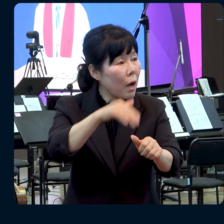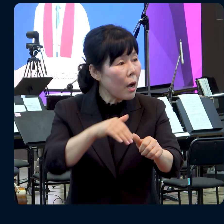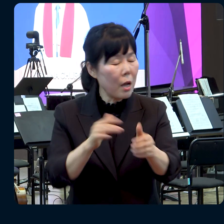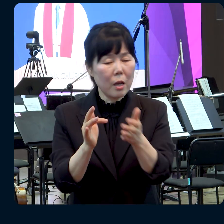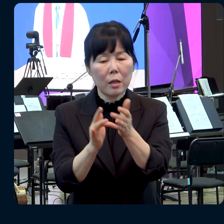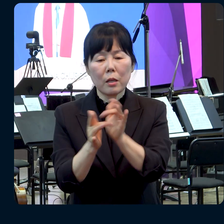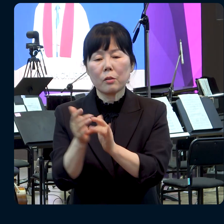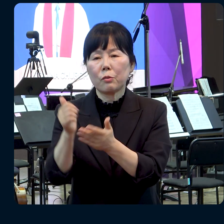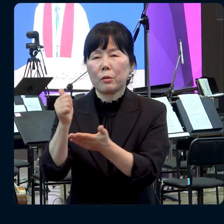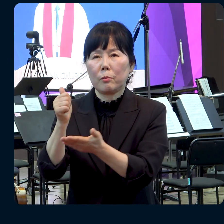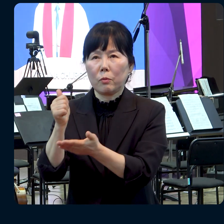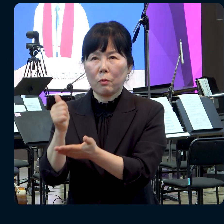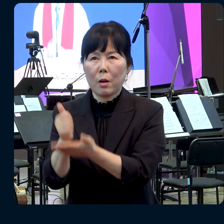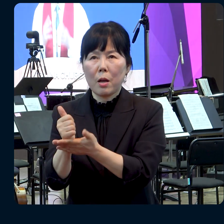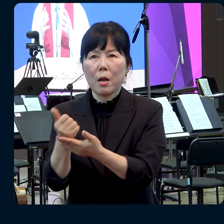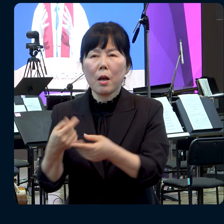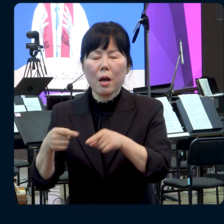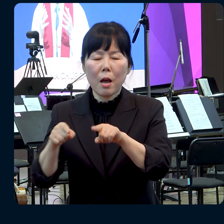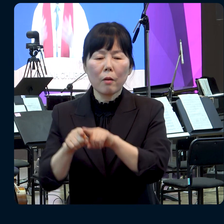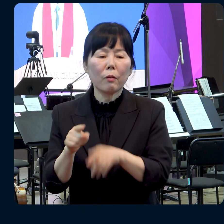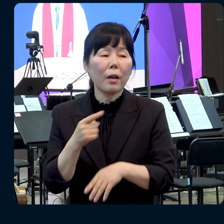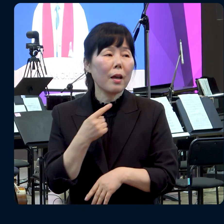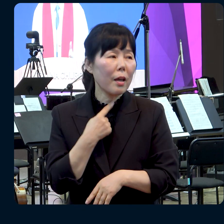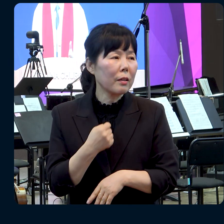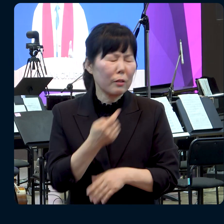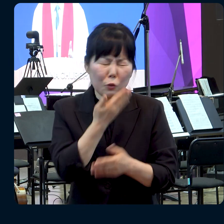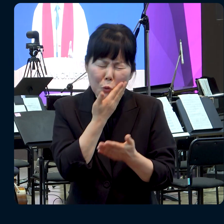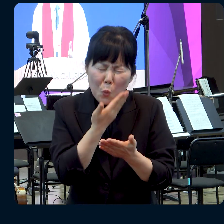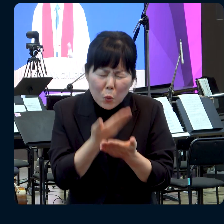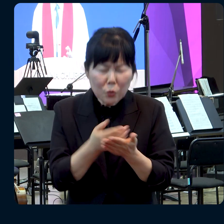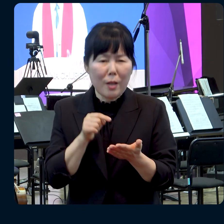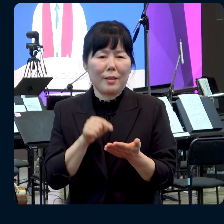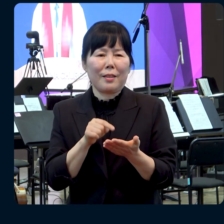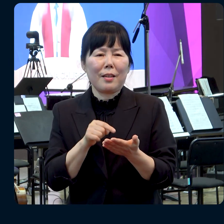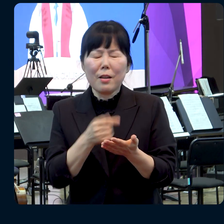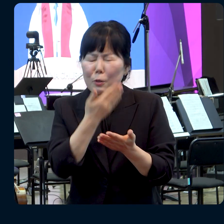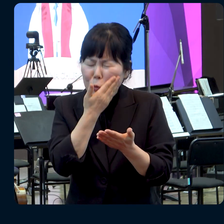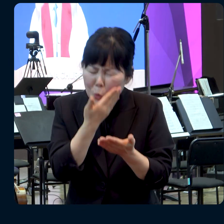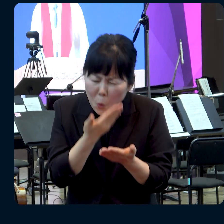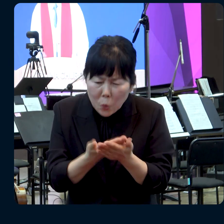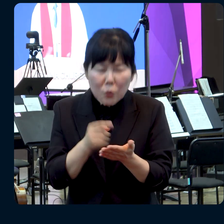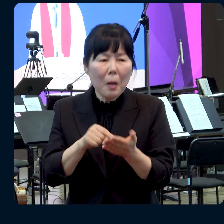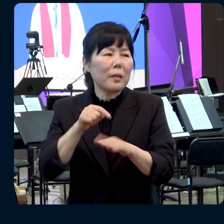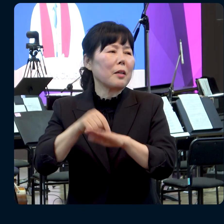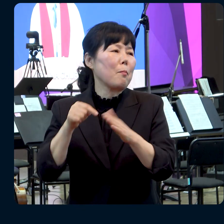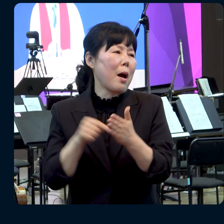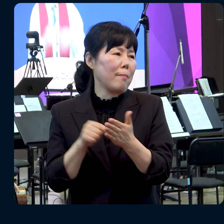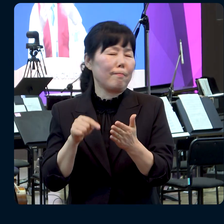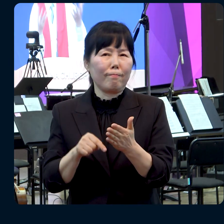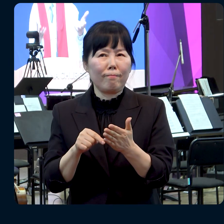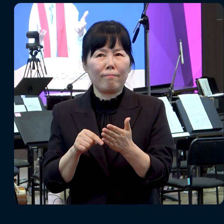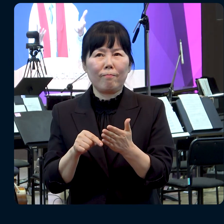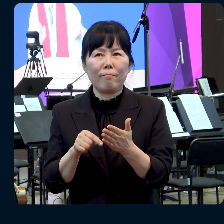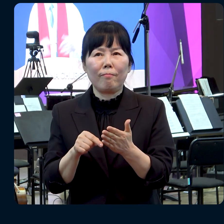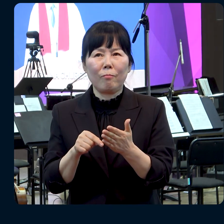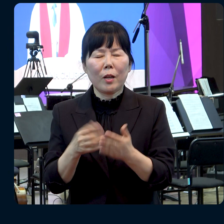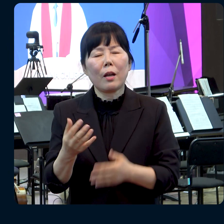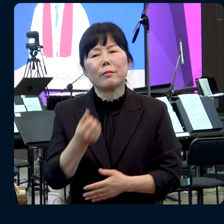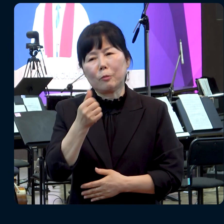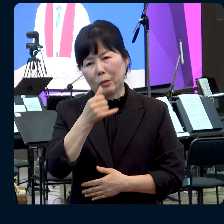예수님이 돌아가셨지만 그들에게는 여전히 너무나 소중하고 너무나 귀한 분이라고 하는 그 고백이죠.